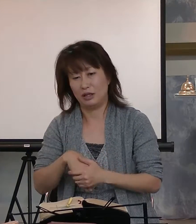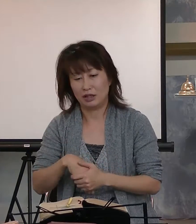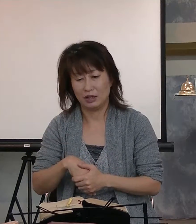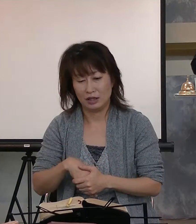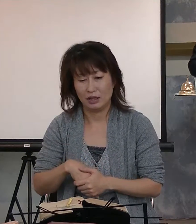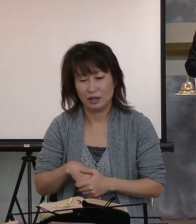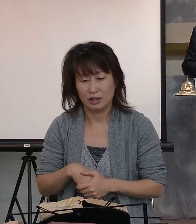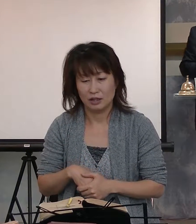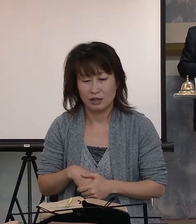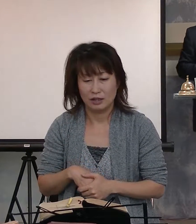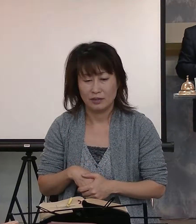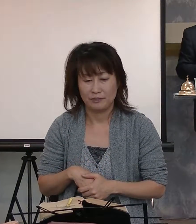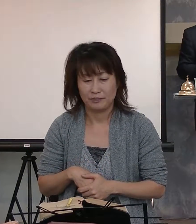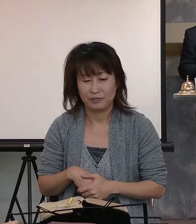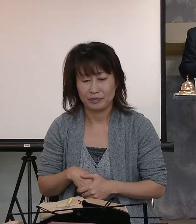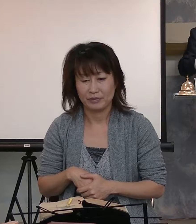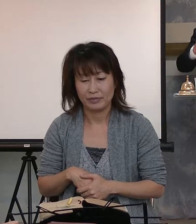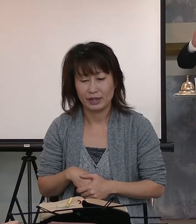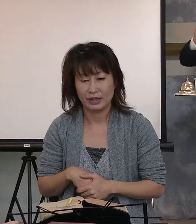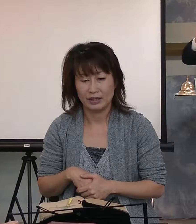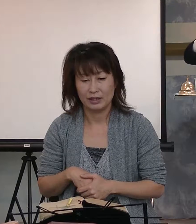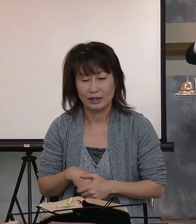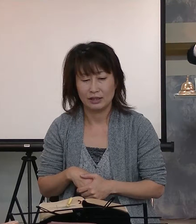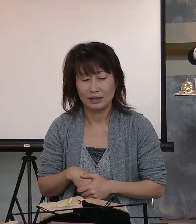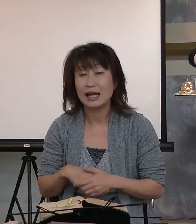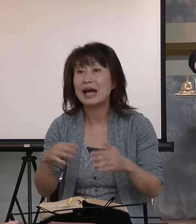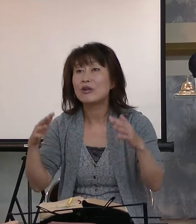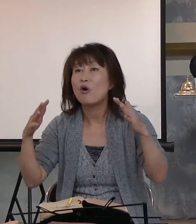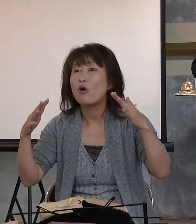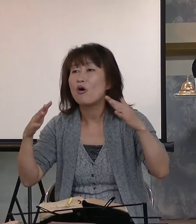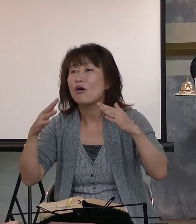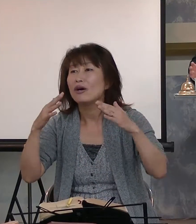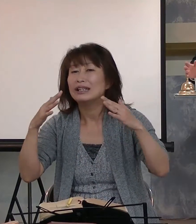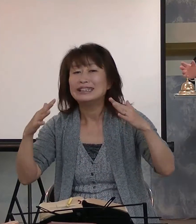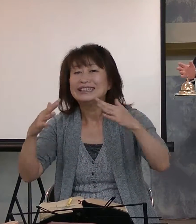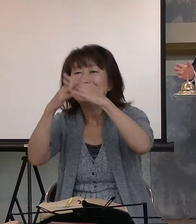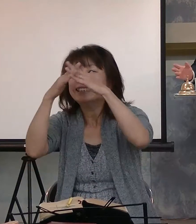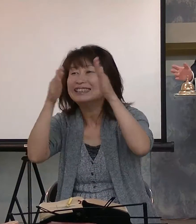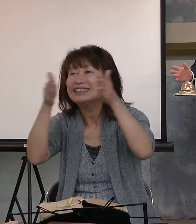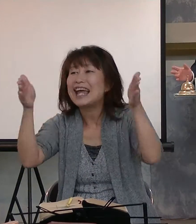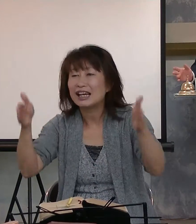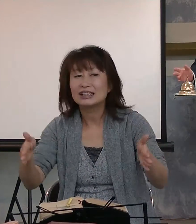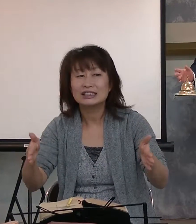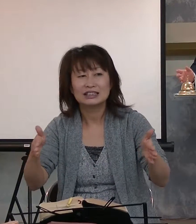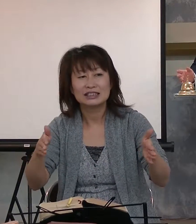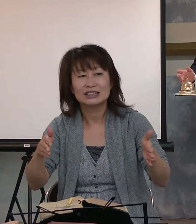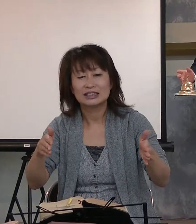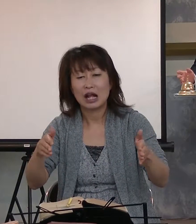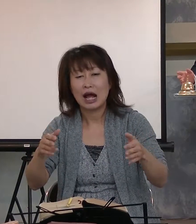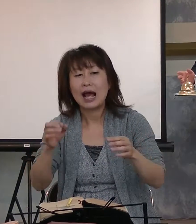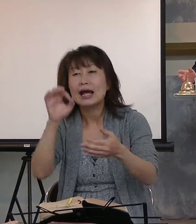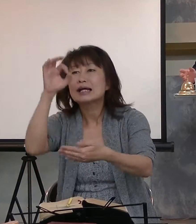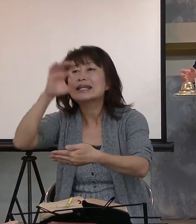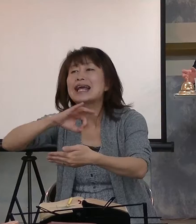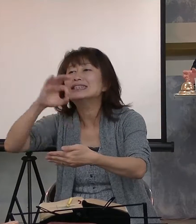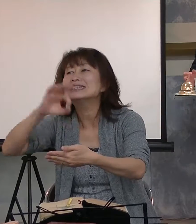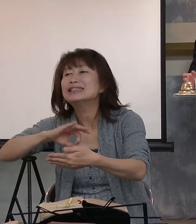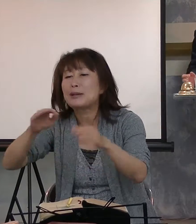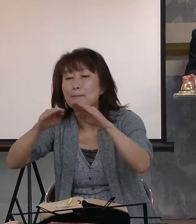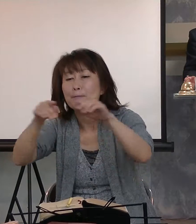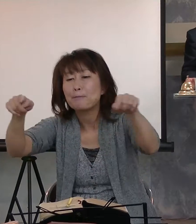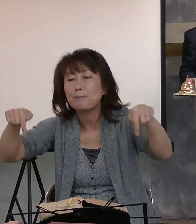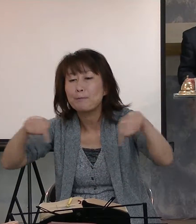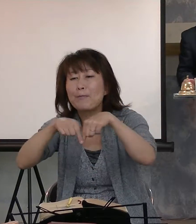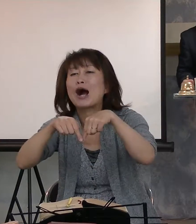ね。神殿にはこの献金箱が今我々のその献金箱じゃなくて、